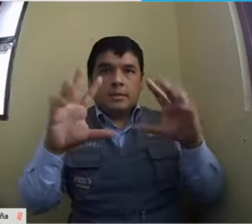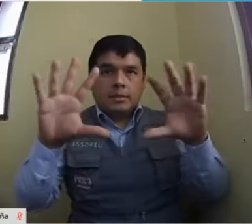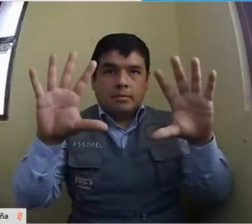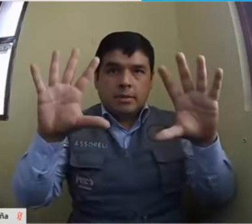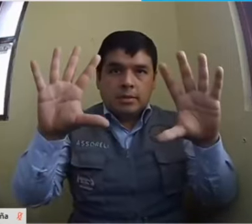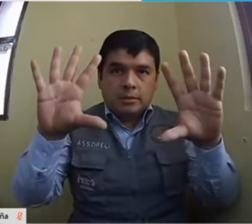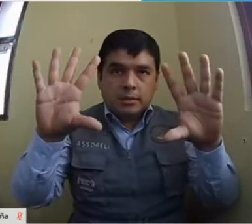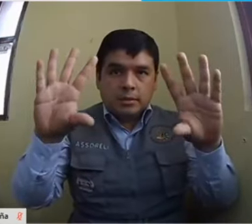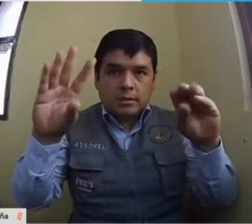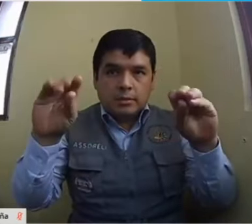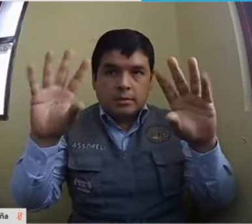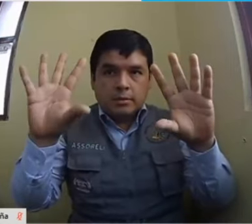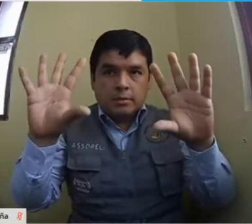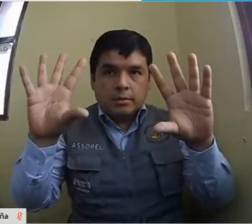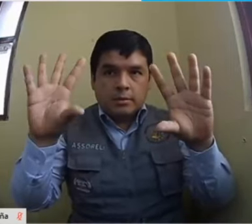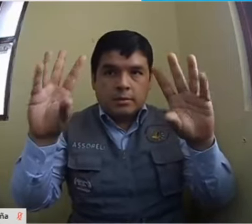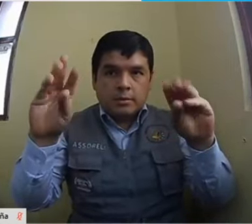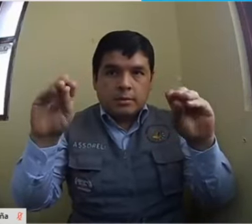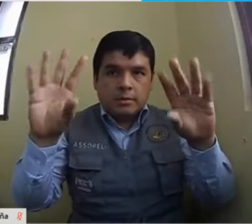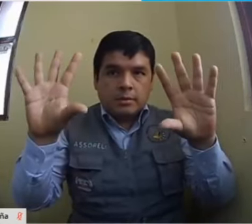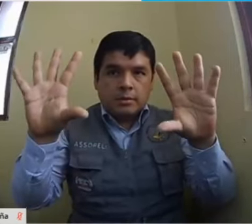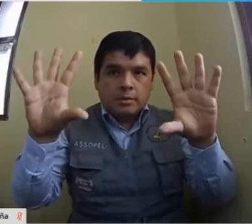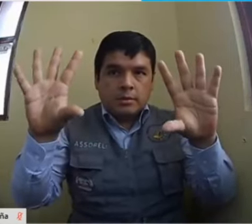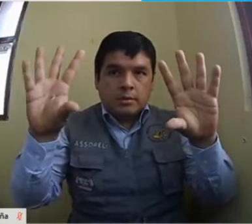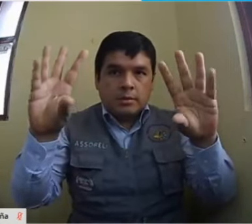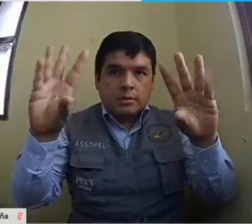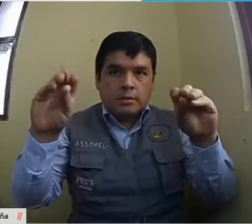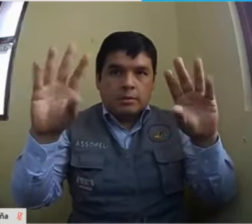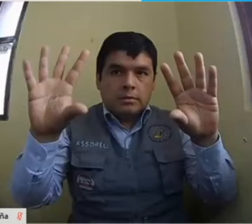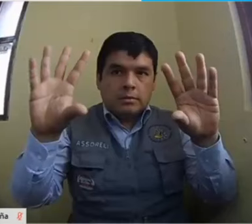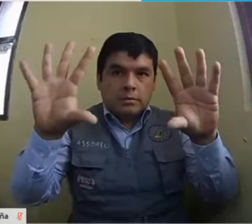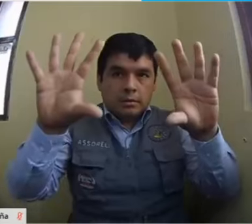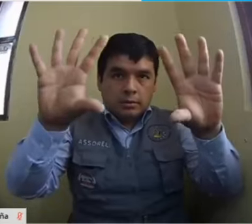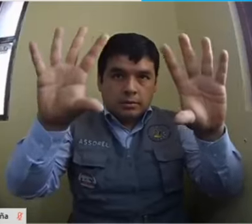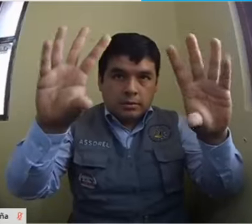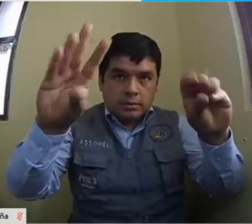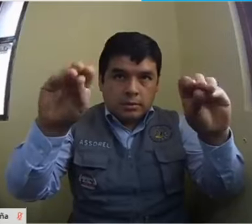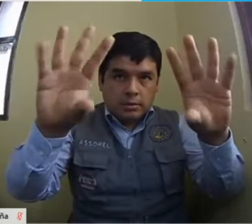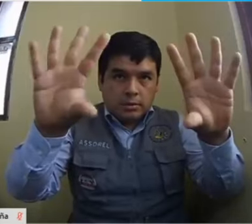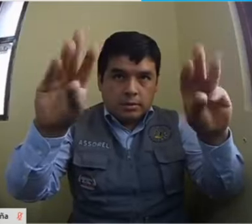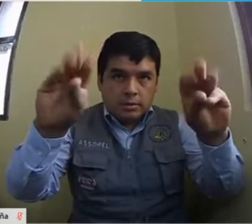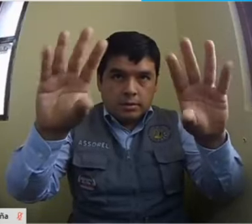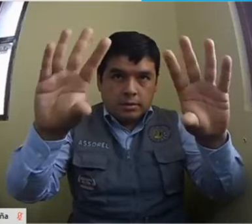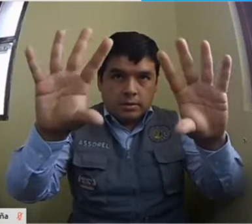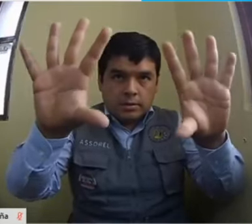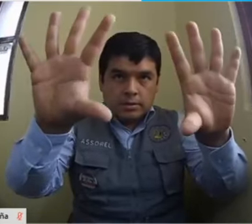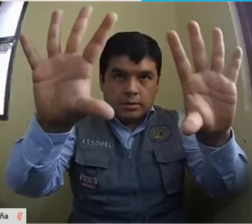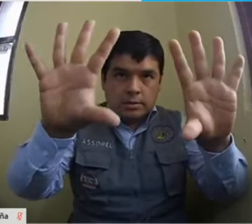compleja, pero no difícil de realizar. Miren, miren bien la ubicación de las manos.